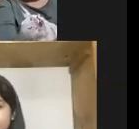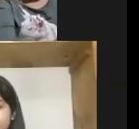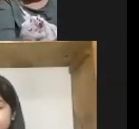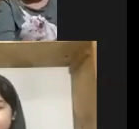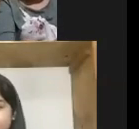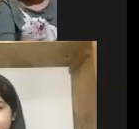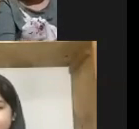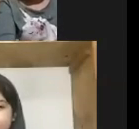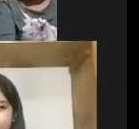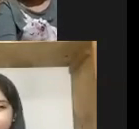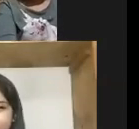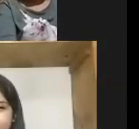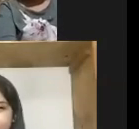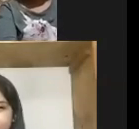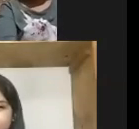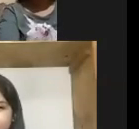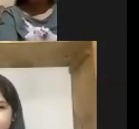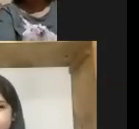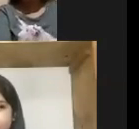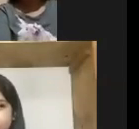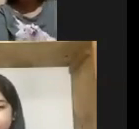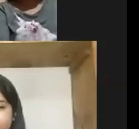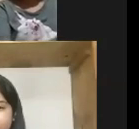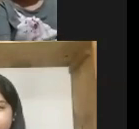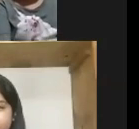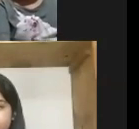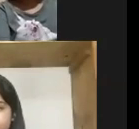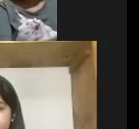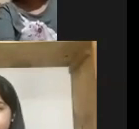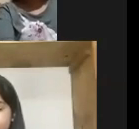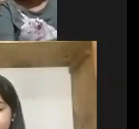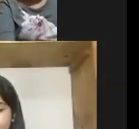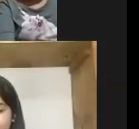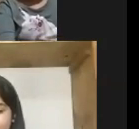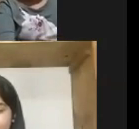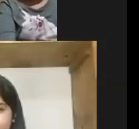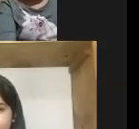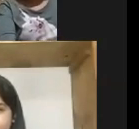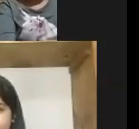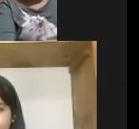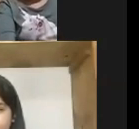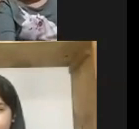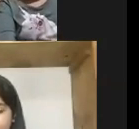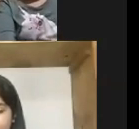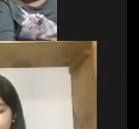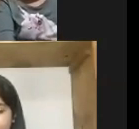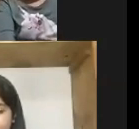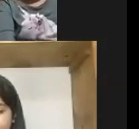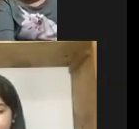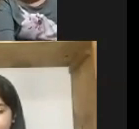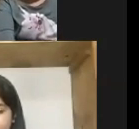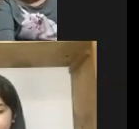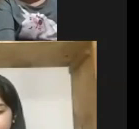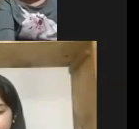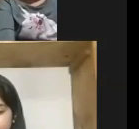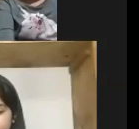pudiéramos otra. A ver, yo me voy a cambiar el. Muchas gracias por la oportunidad. Me veo muy. Me veo muy bien con este